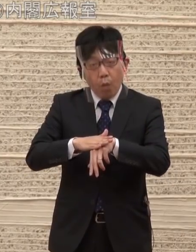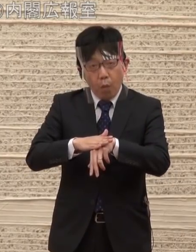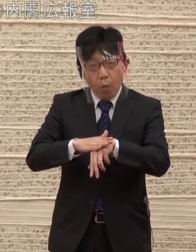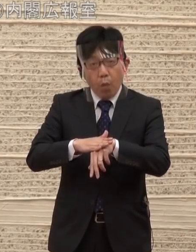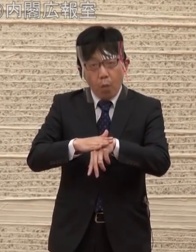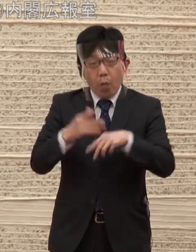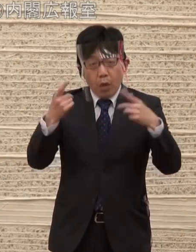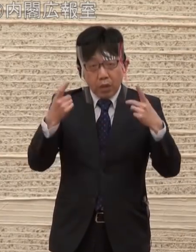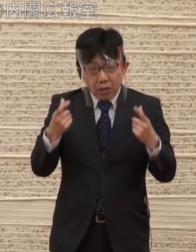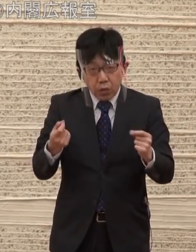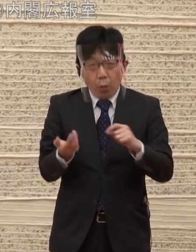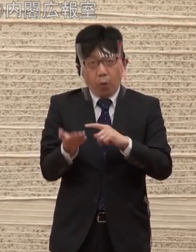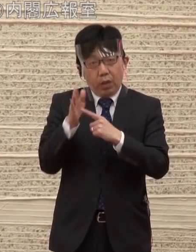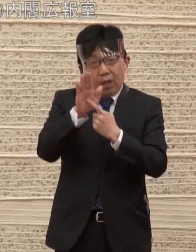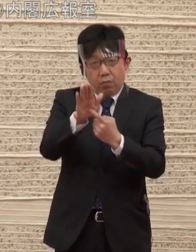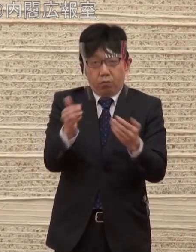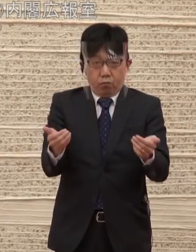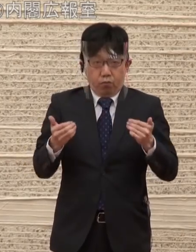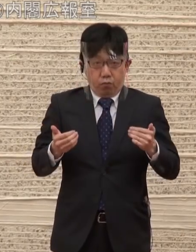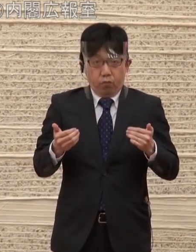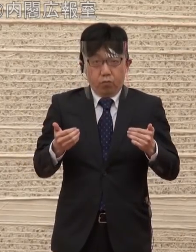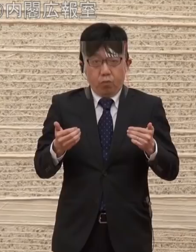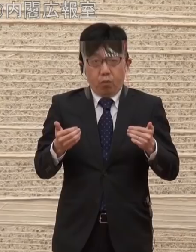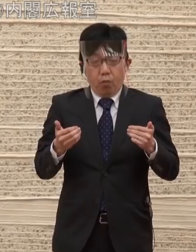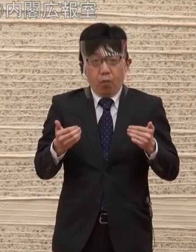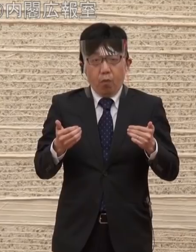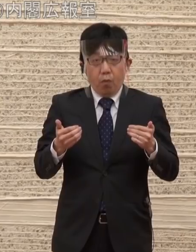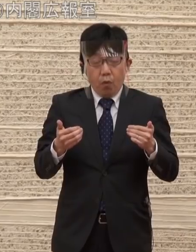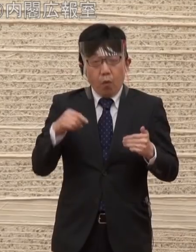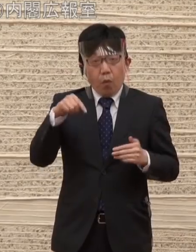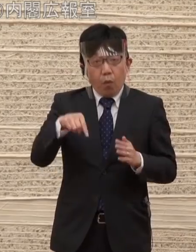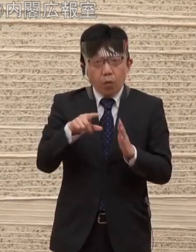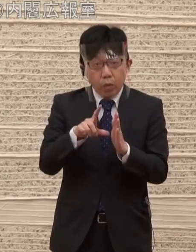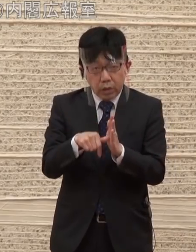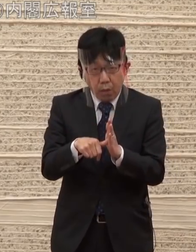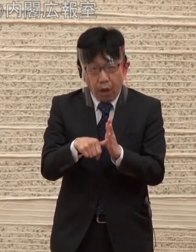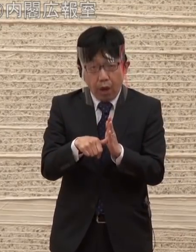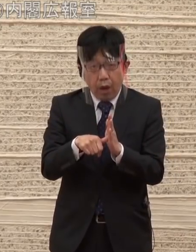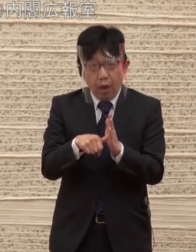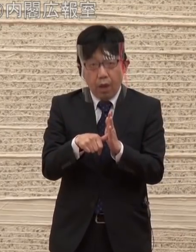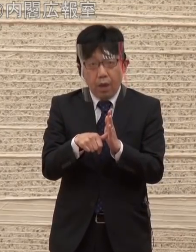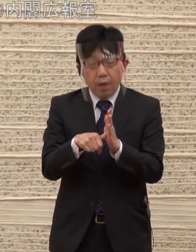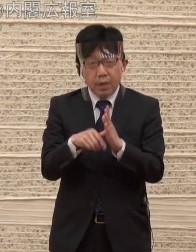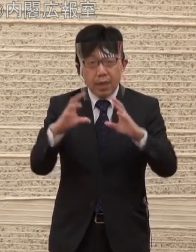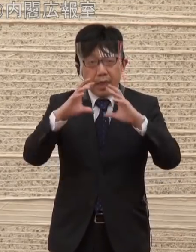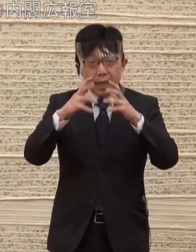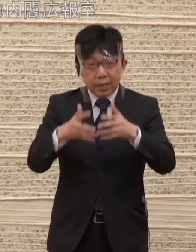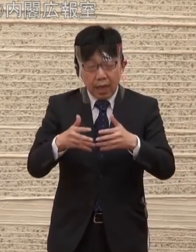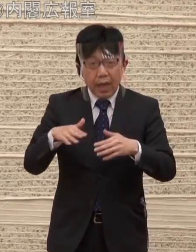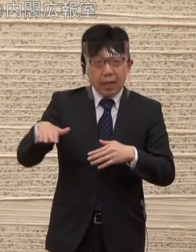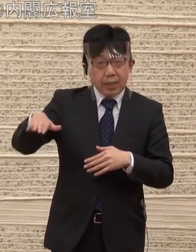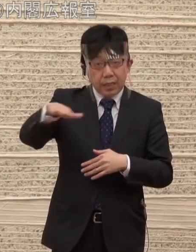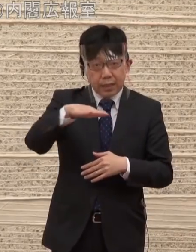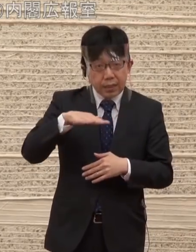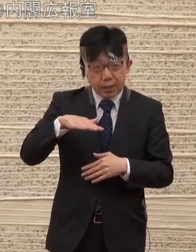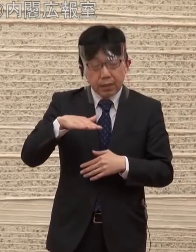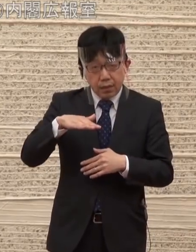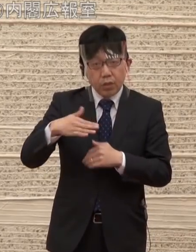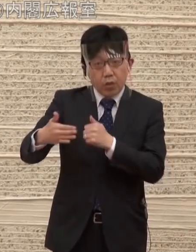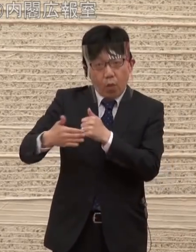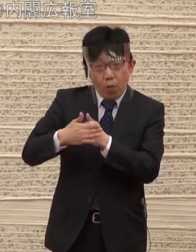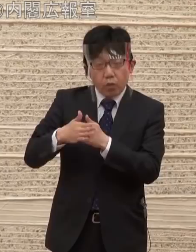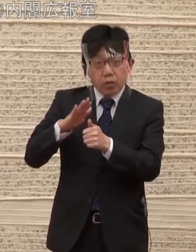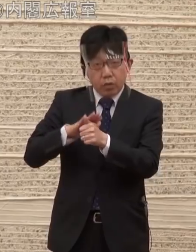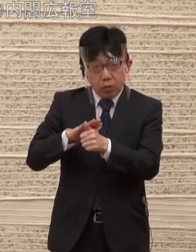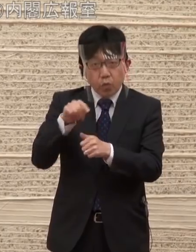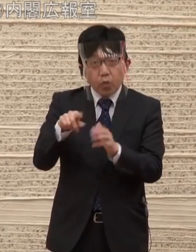提示をしていくことなんだろうと思いますこういう時には世界中が協力をしたければいけませんその中で